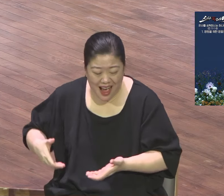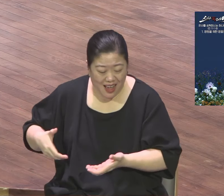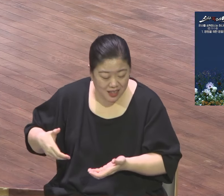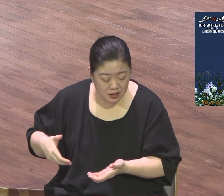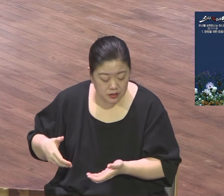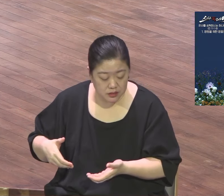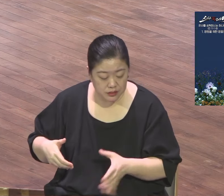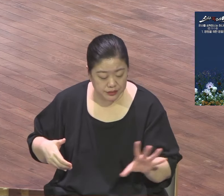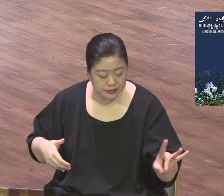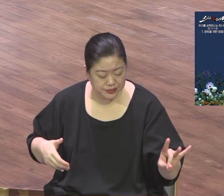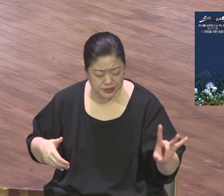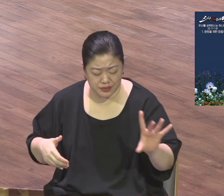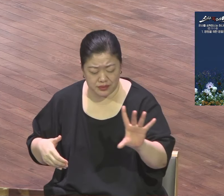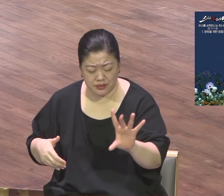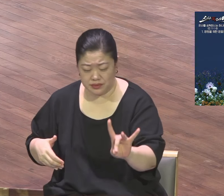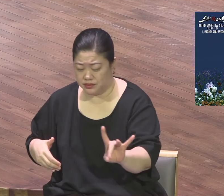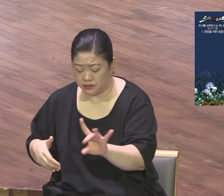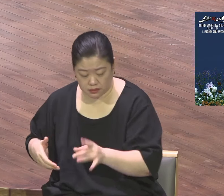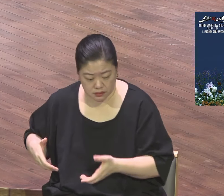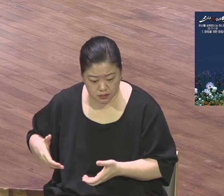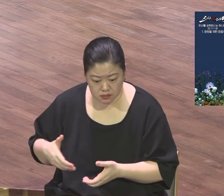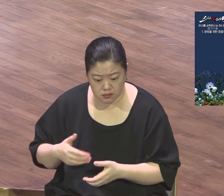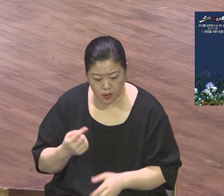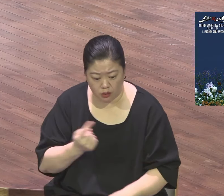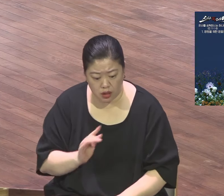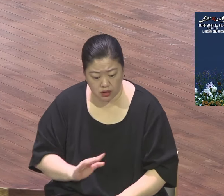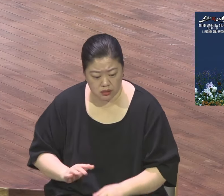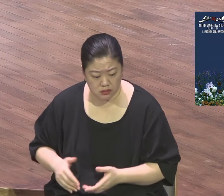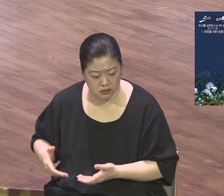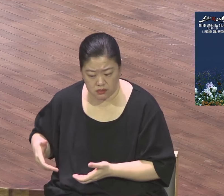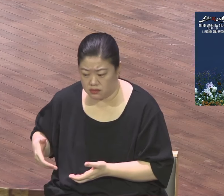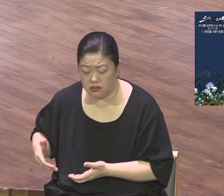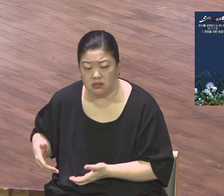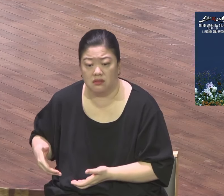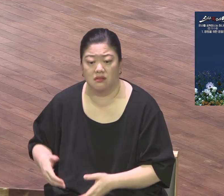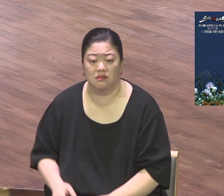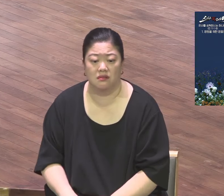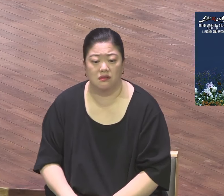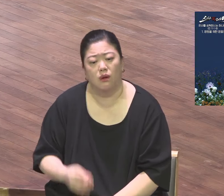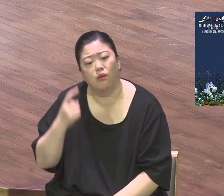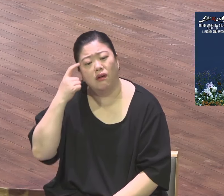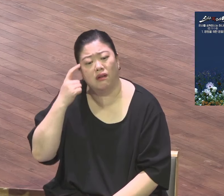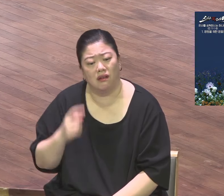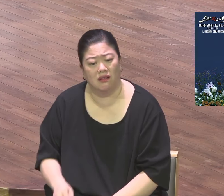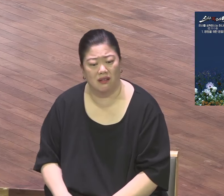이 응답도 살아야지 왜 무슨 이 반대적인 삶을 사느냐고요.